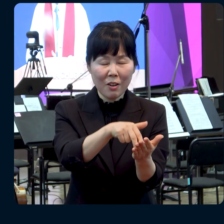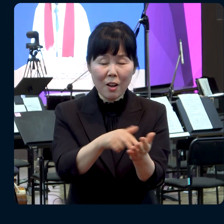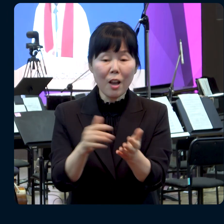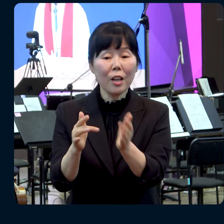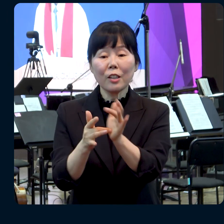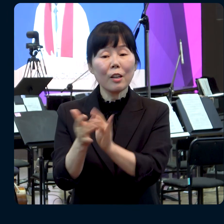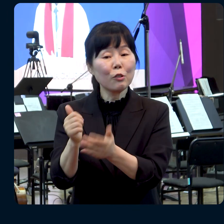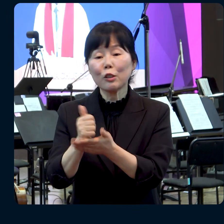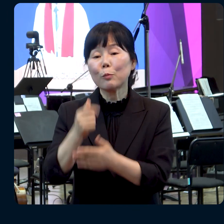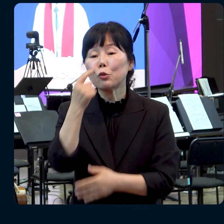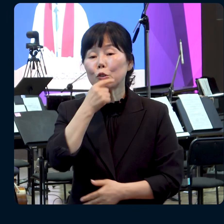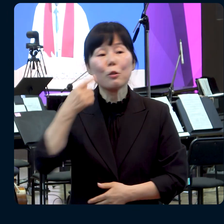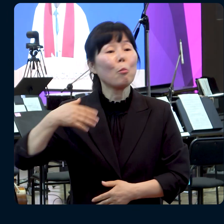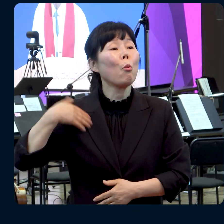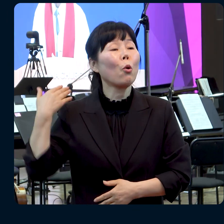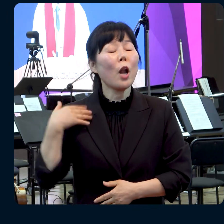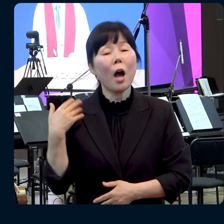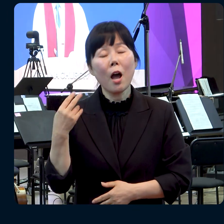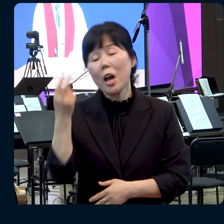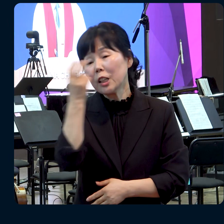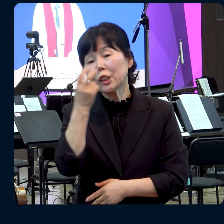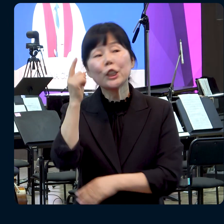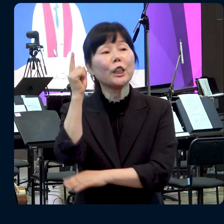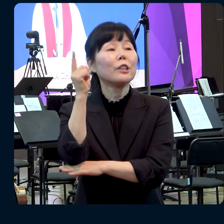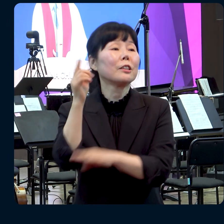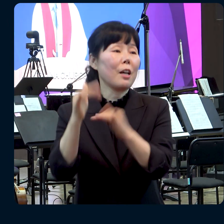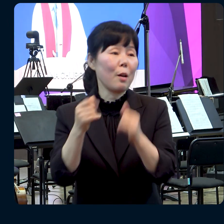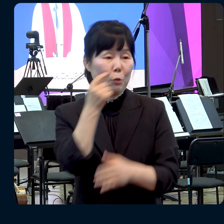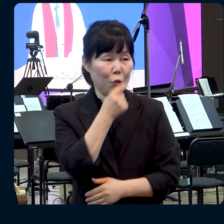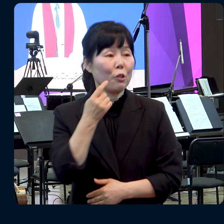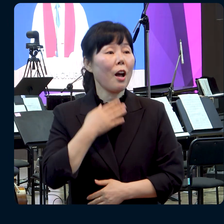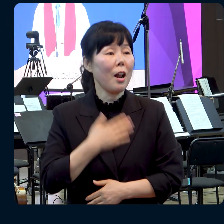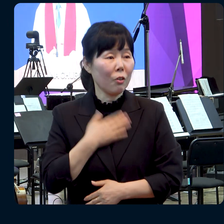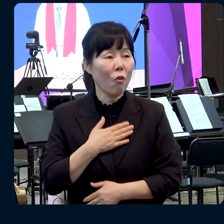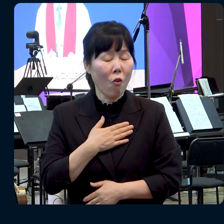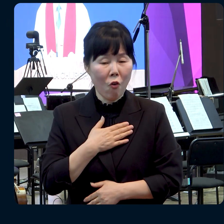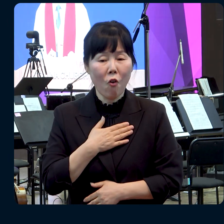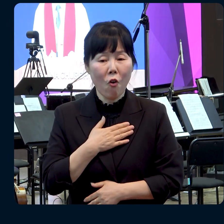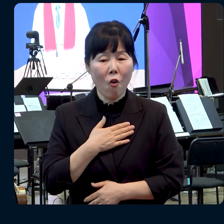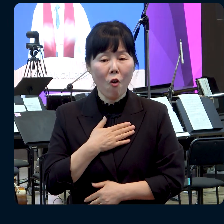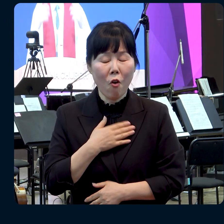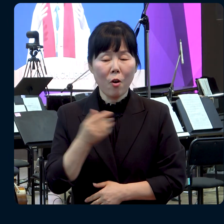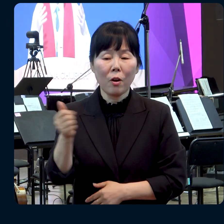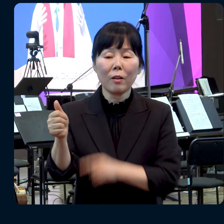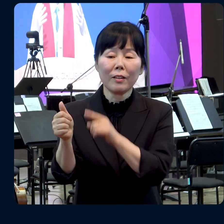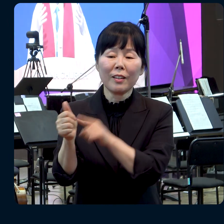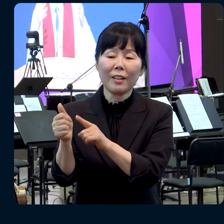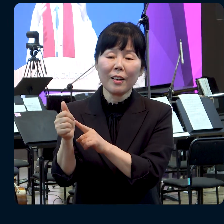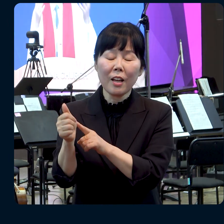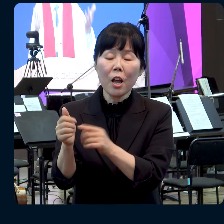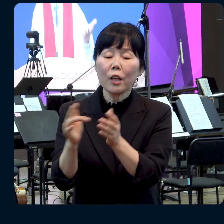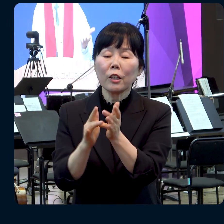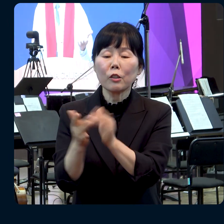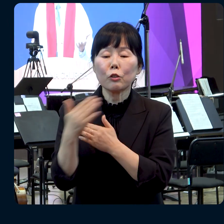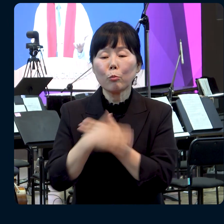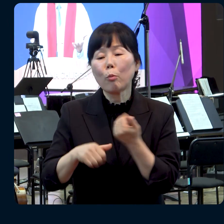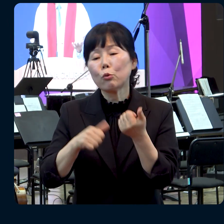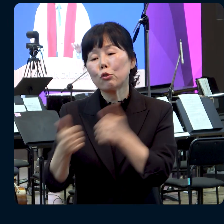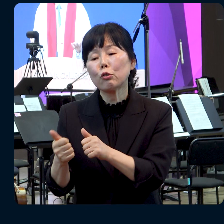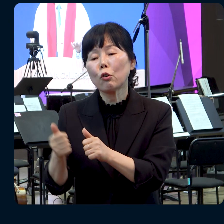줄 모르니까 동산지기인 줄 알았어요. 그래서 또 이야기합니다. 예수님의 시신이 어디